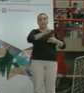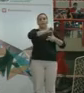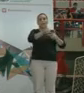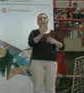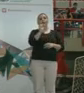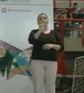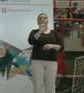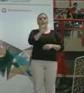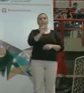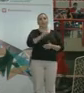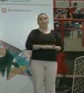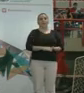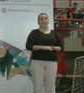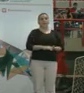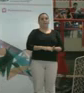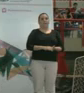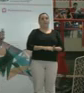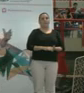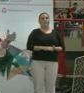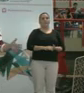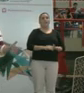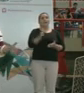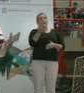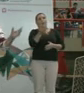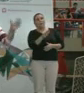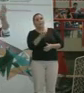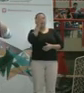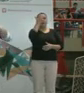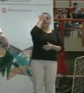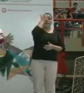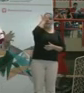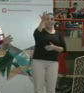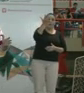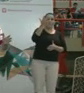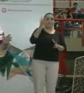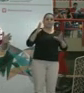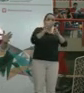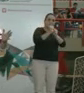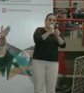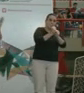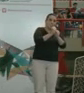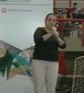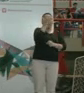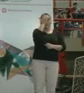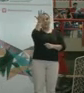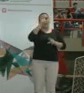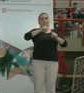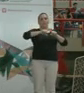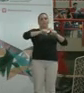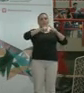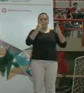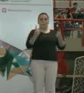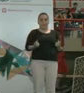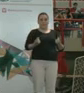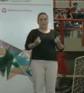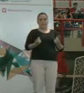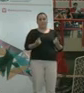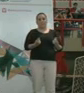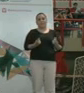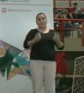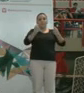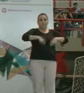maratona. Ela é uma prova relativamente fácil em termos de cálculo, mas ela é uma questão em